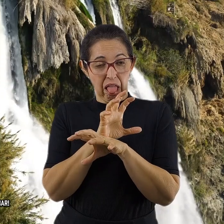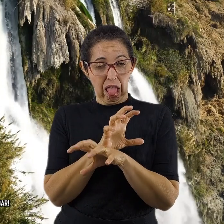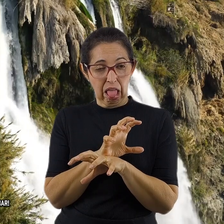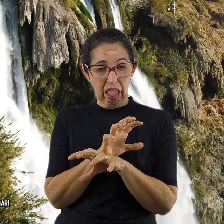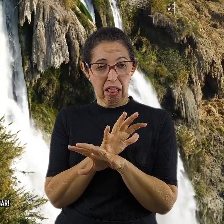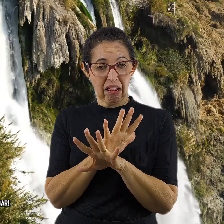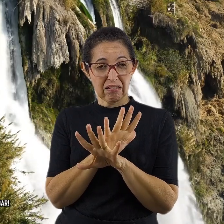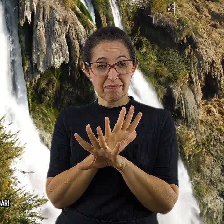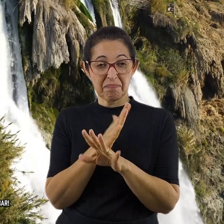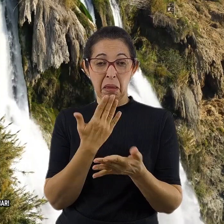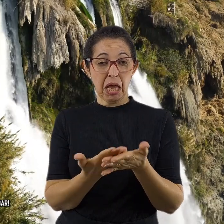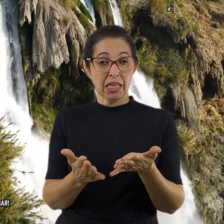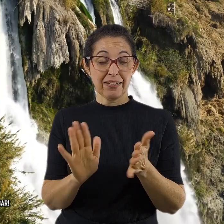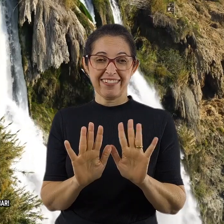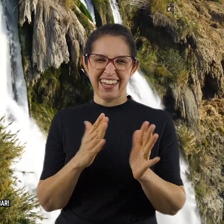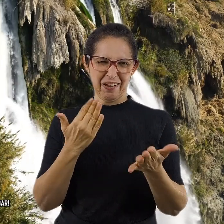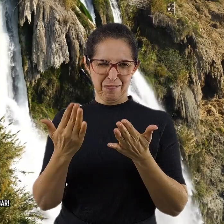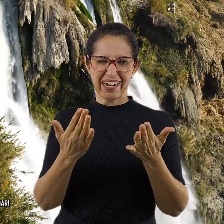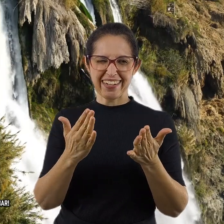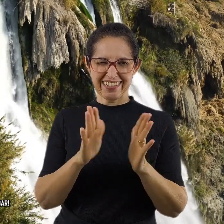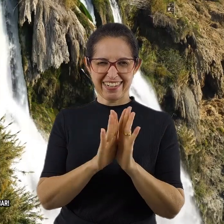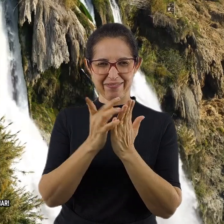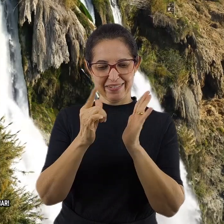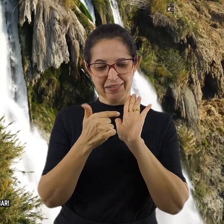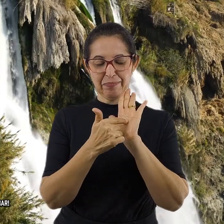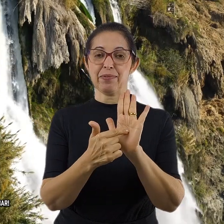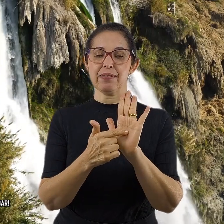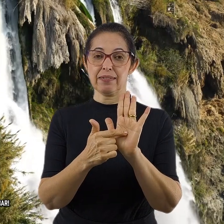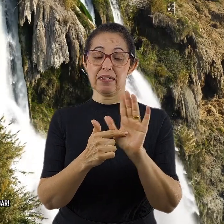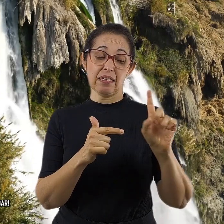seco. Isso é a passagem bíblica.